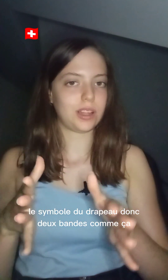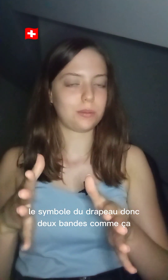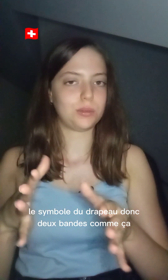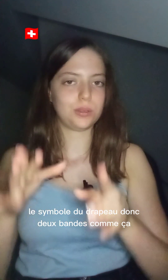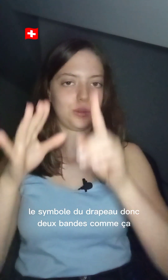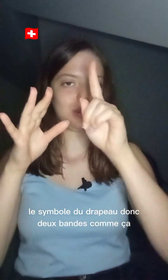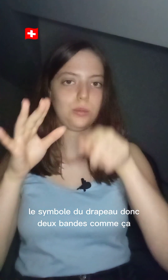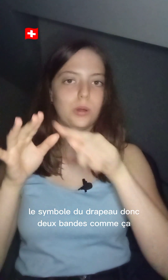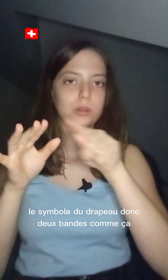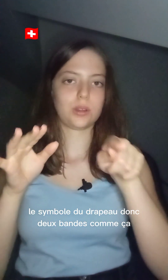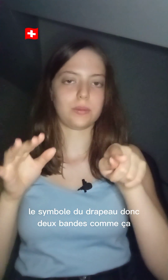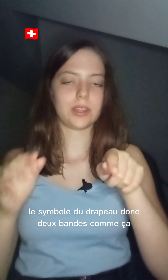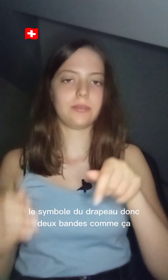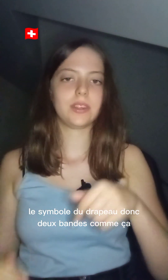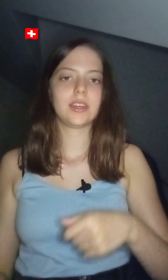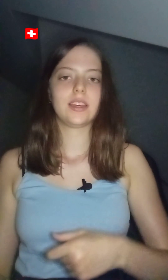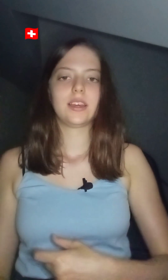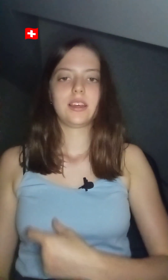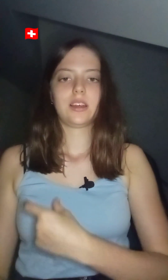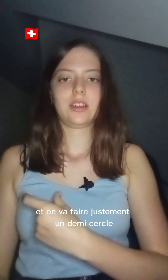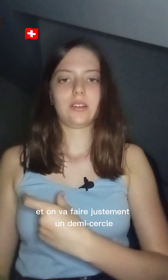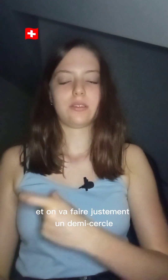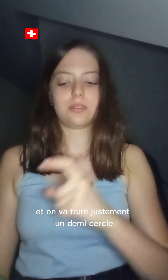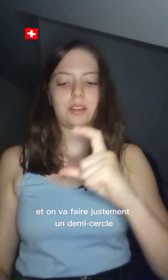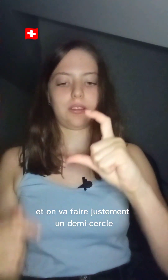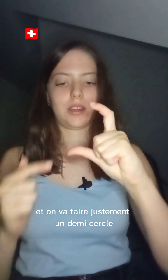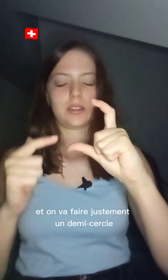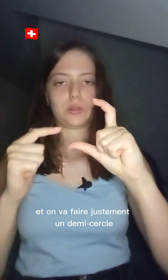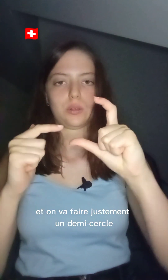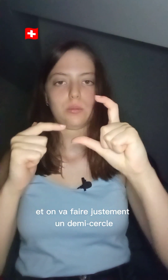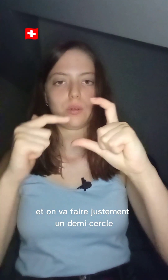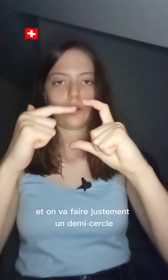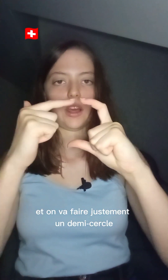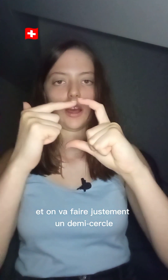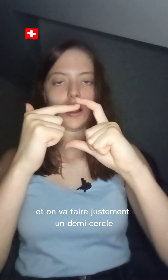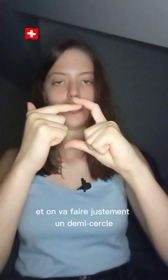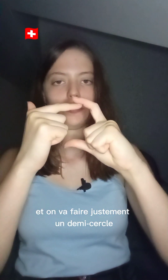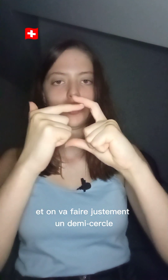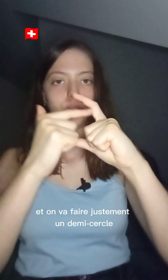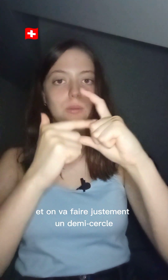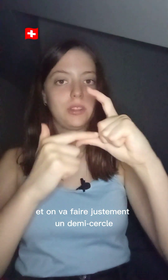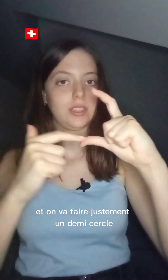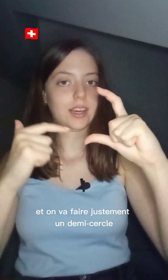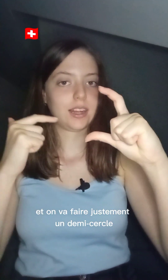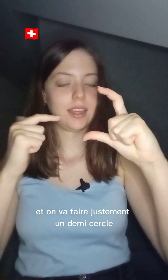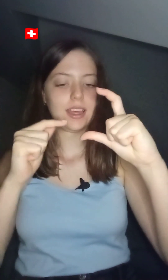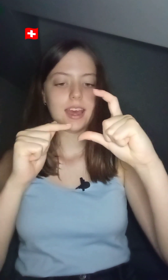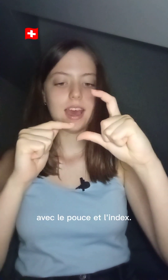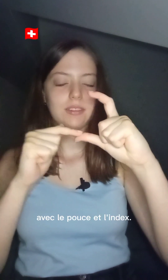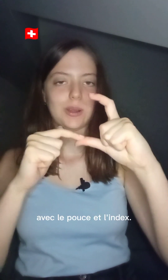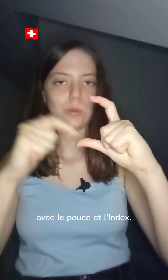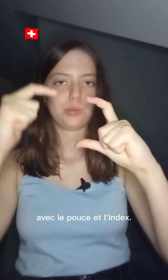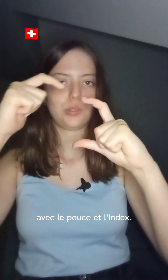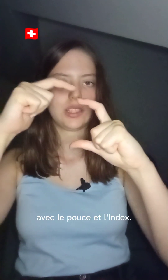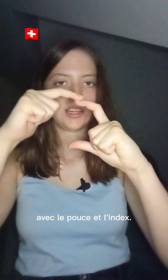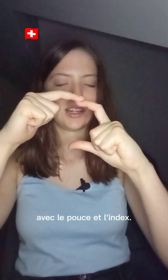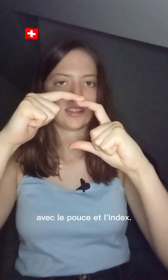drapeau, donc 2 bandes comme ça. Et on va faire justement un demi-cercle avec le pouce et